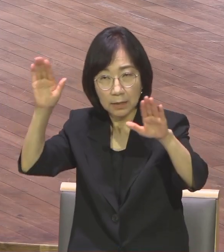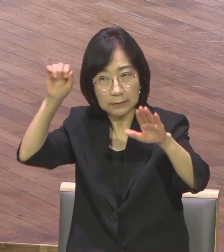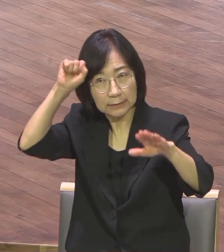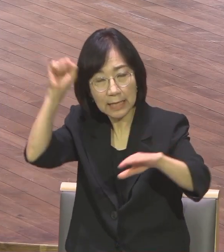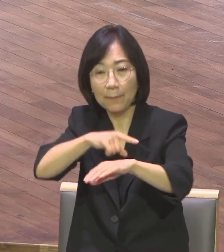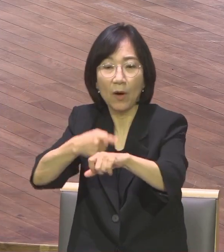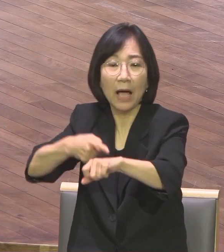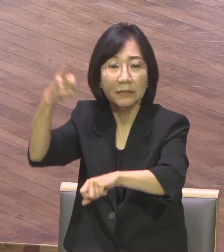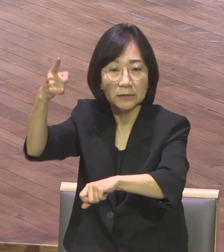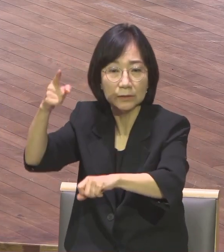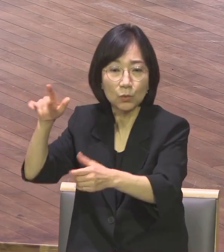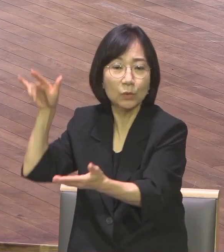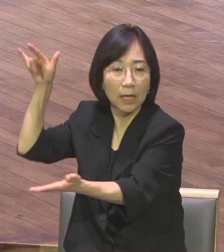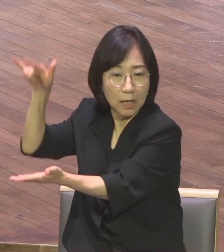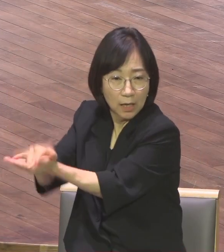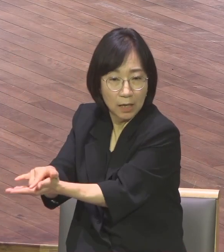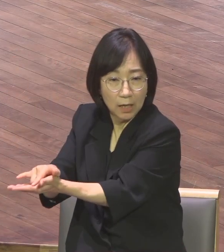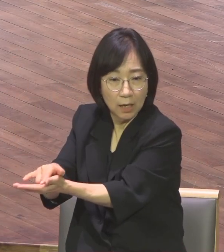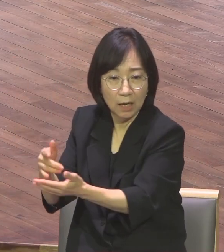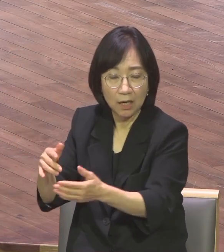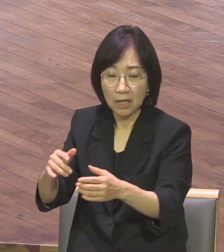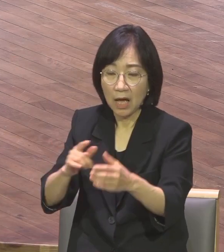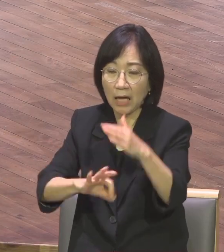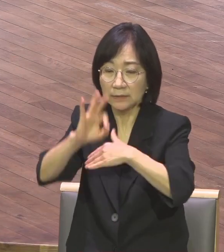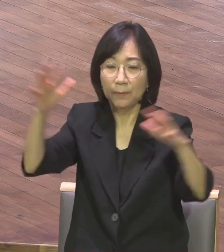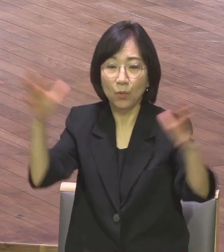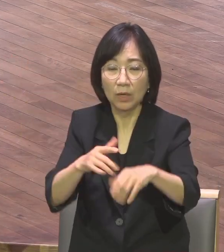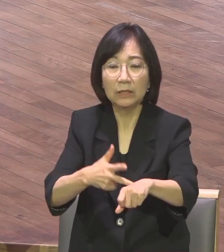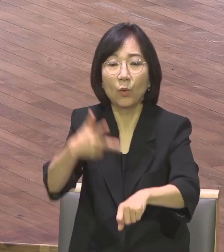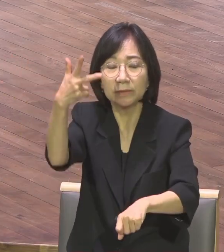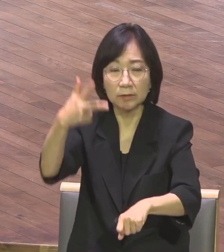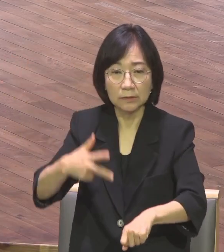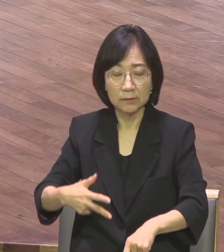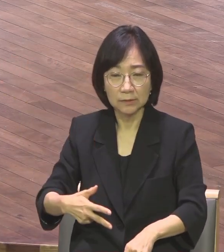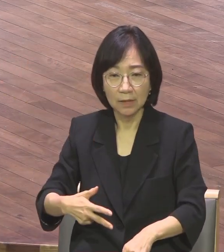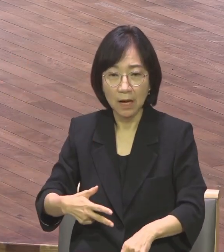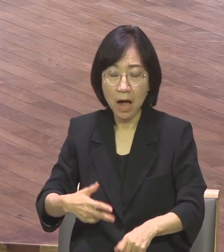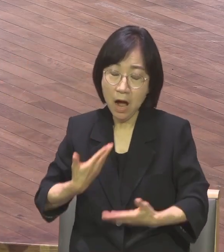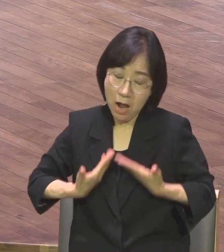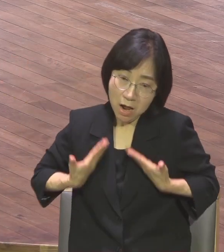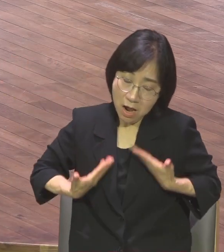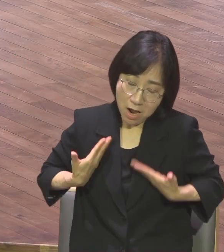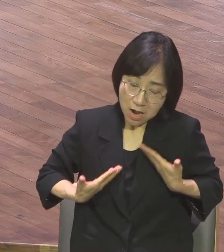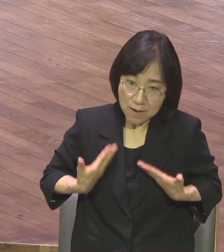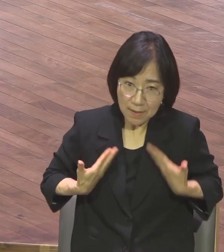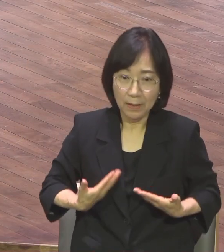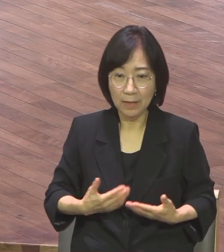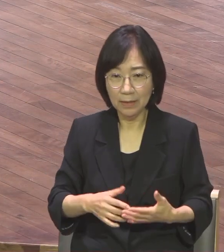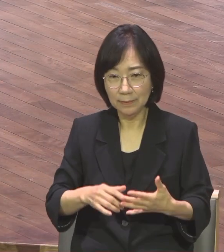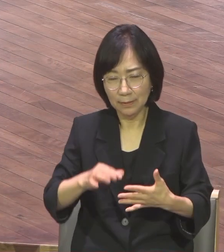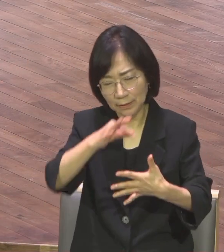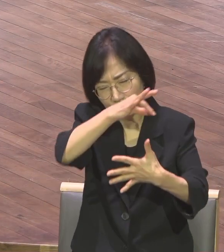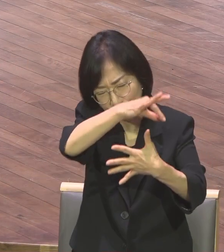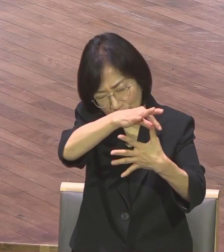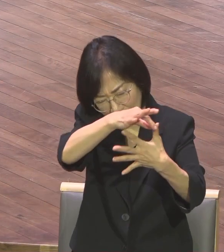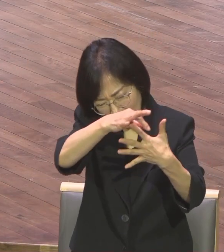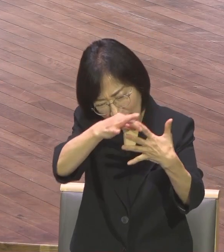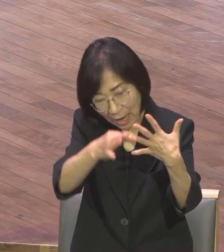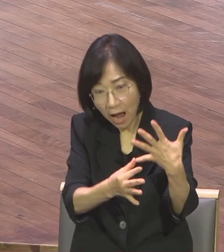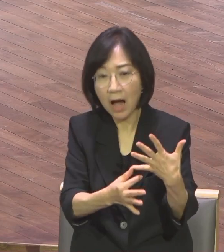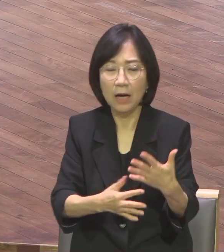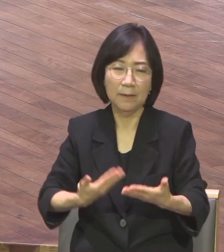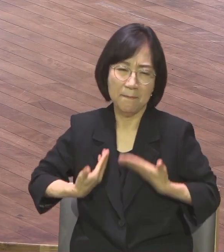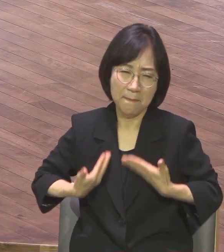모이는 시간이 아침 7시라. 그러면서 막 스케줄이 진행되는데 캠프가 진행되는데 그 진행되는 얼마나 그 준비가 철저한지